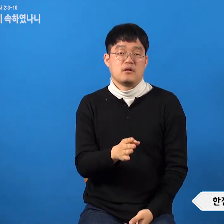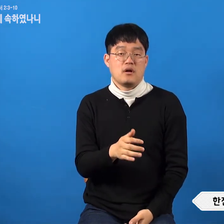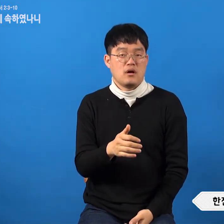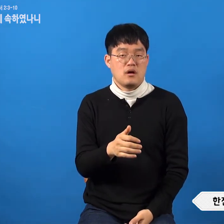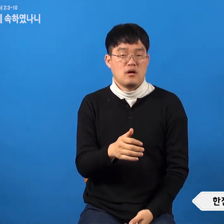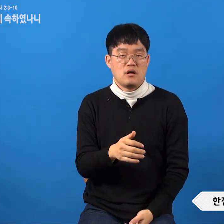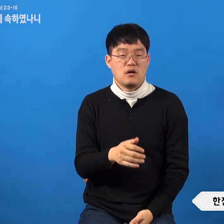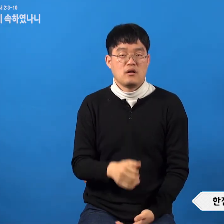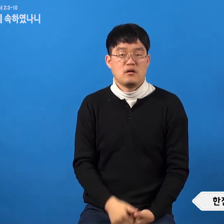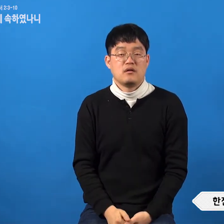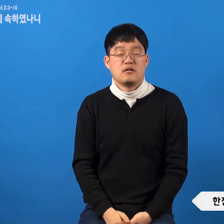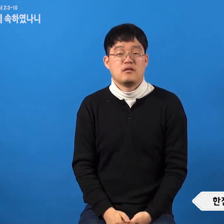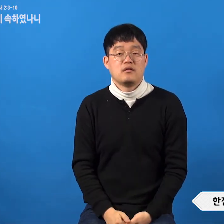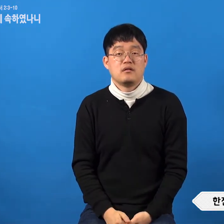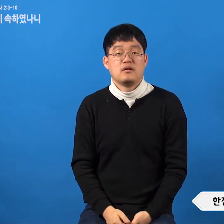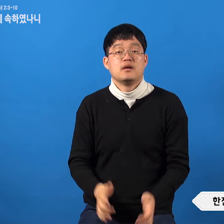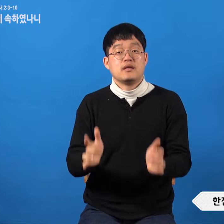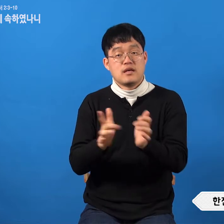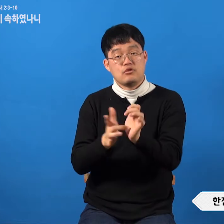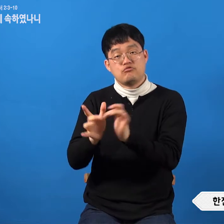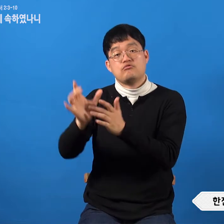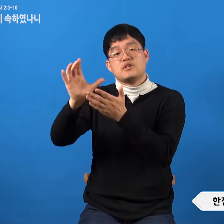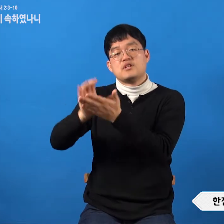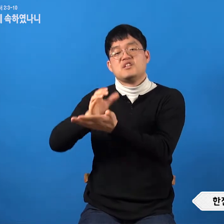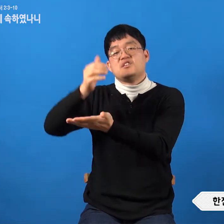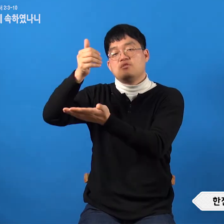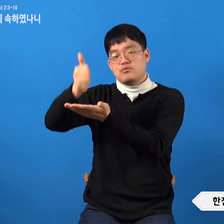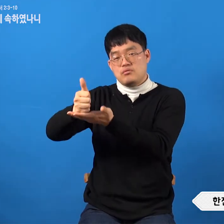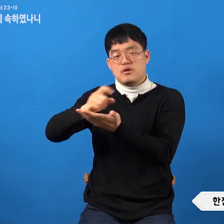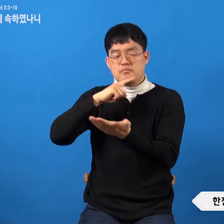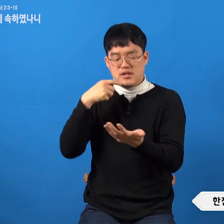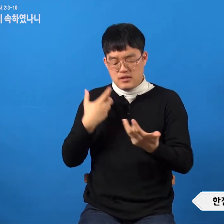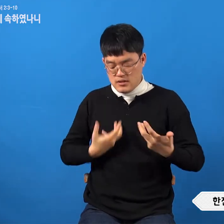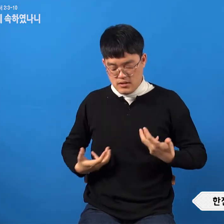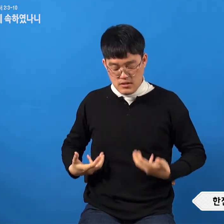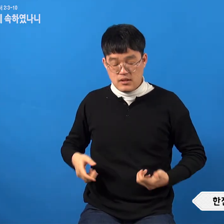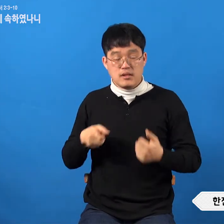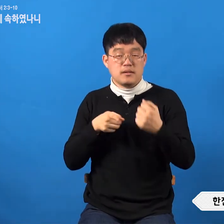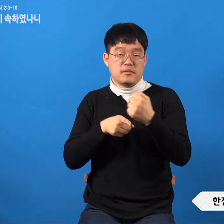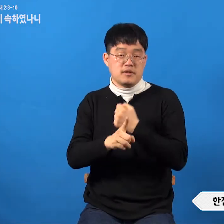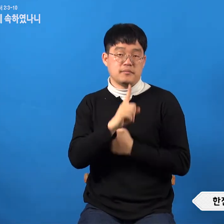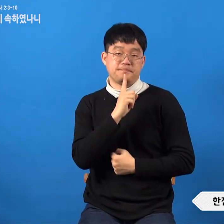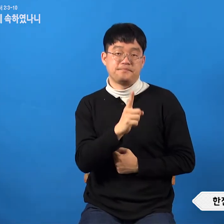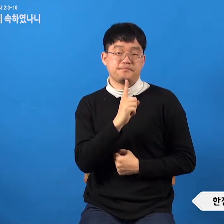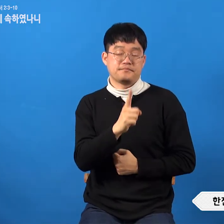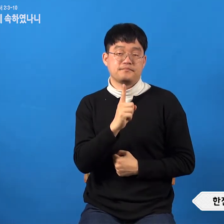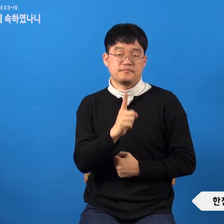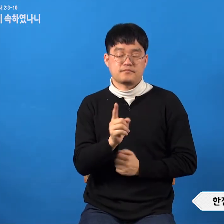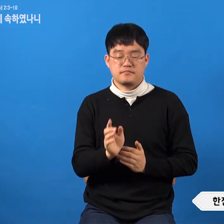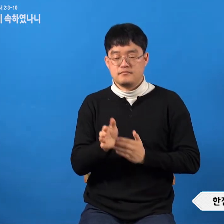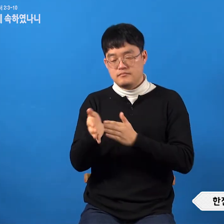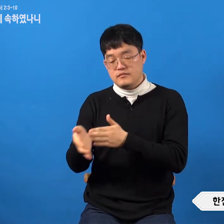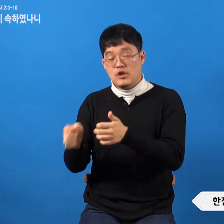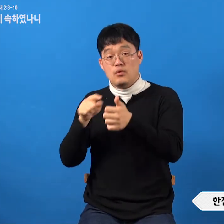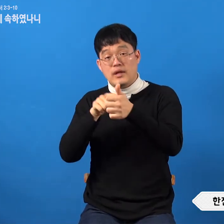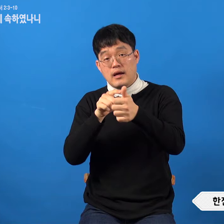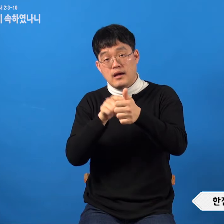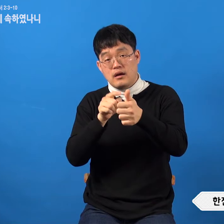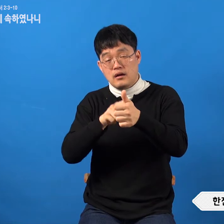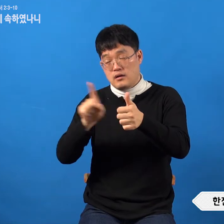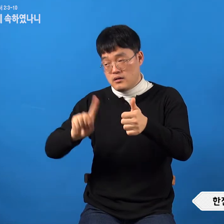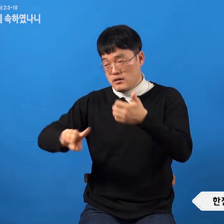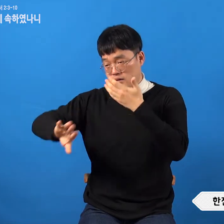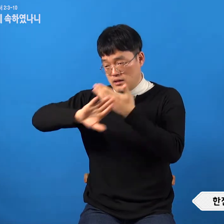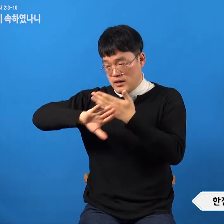모르는 척 하지 마시고 예수 그리스도를 상징하지요. 요나는 다른 구약